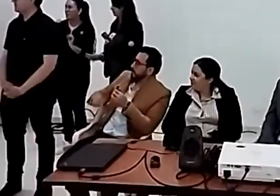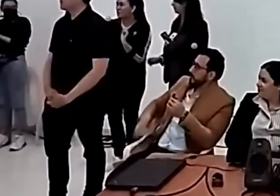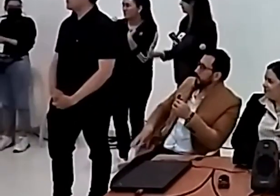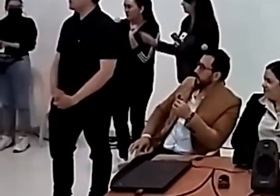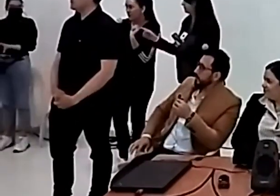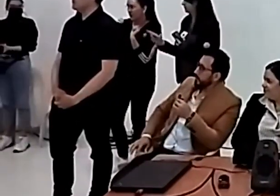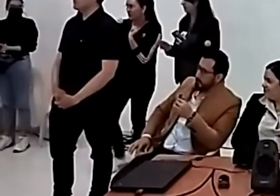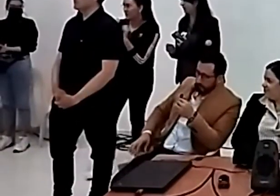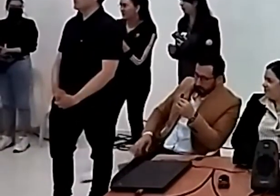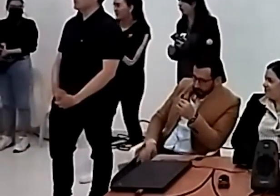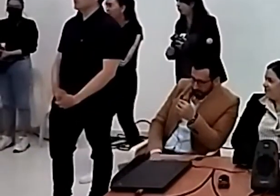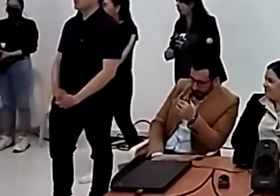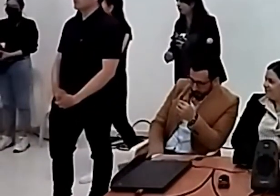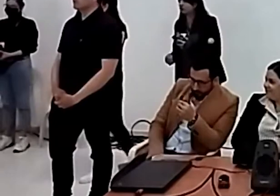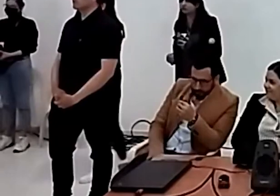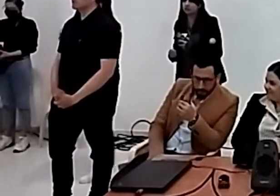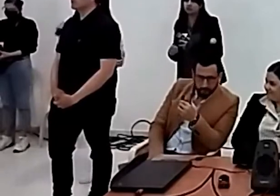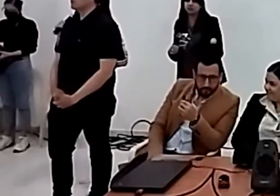aquí